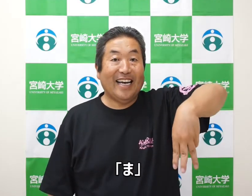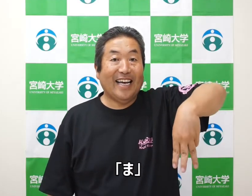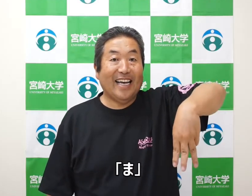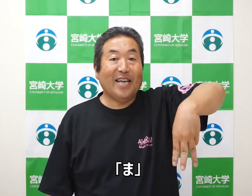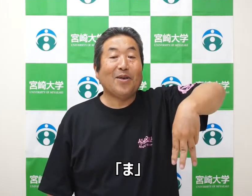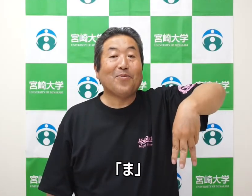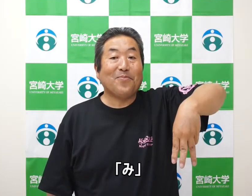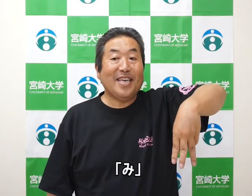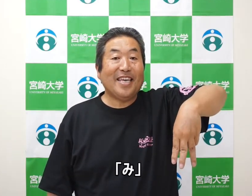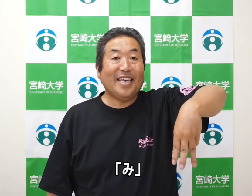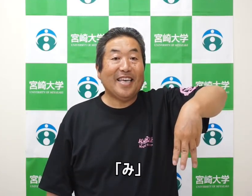み、